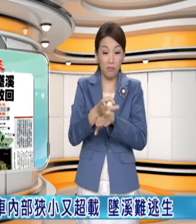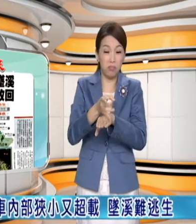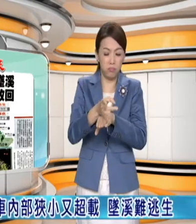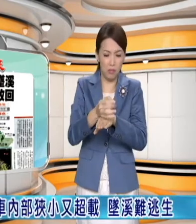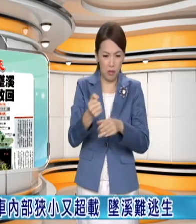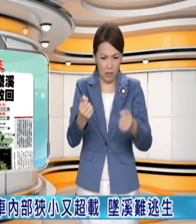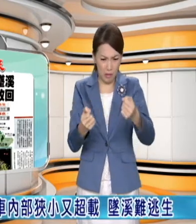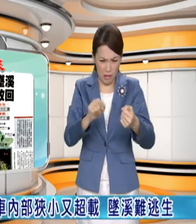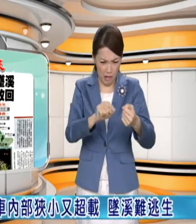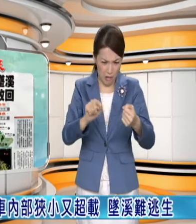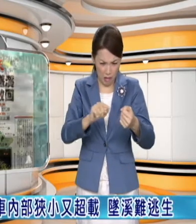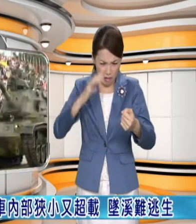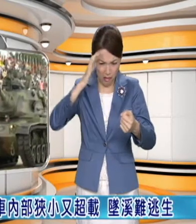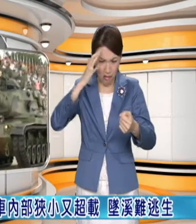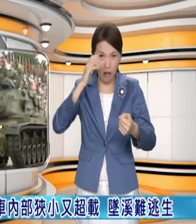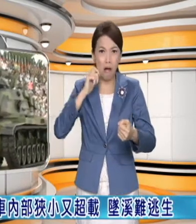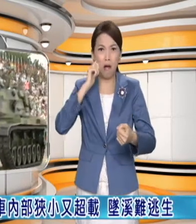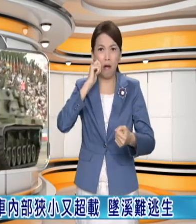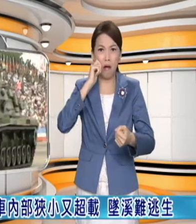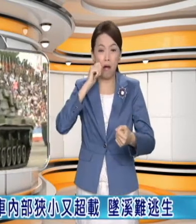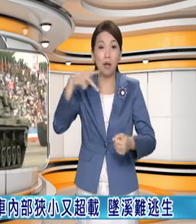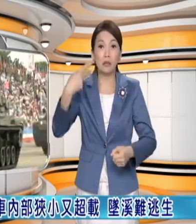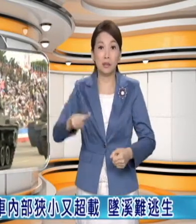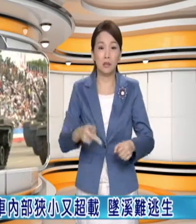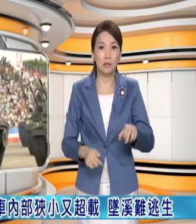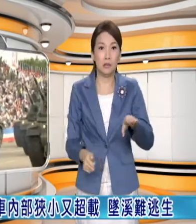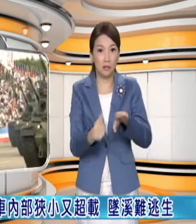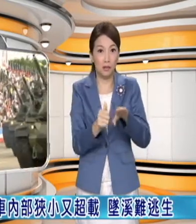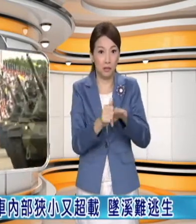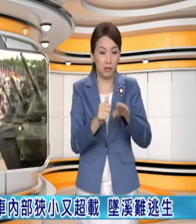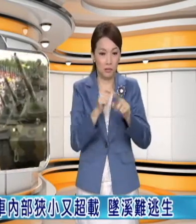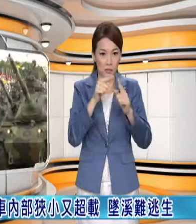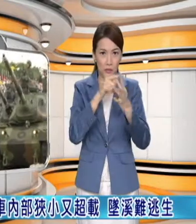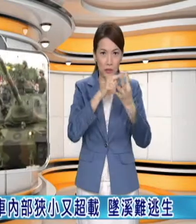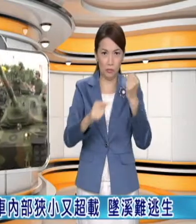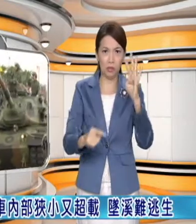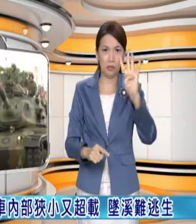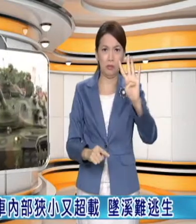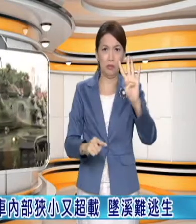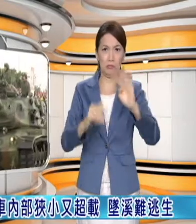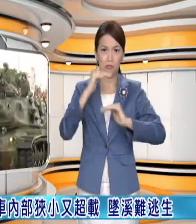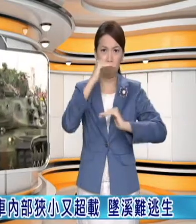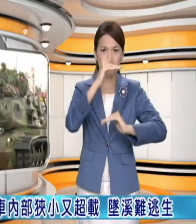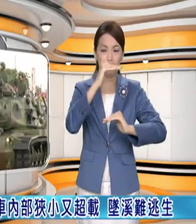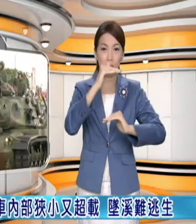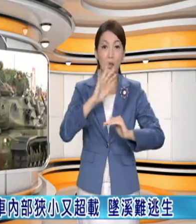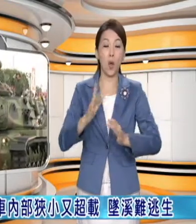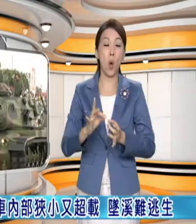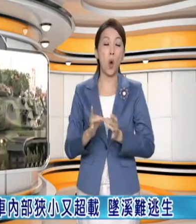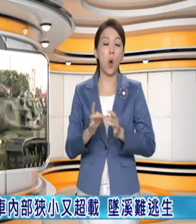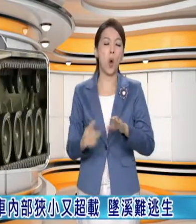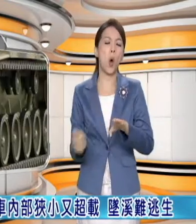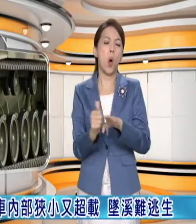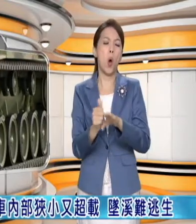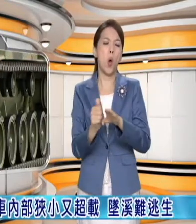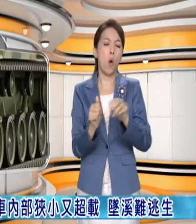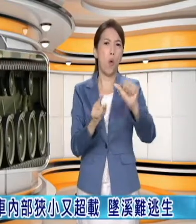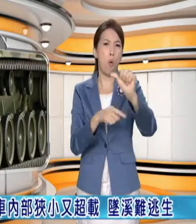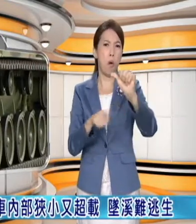为这一款战车操控不易。另外，这款战车最多只能够载四个人，但是却挤进了五